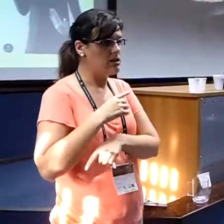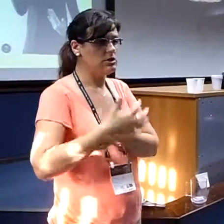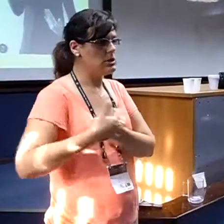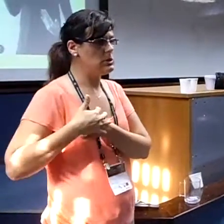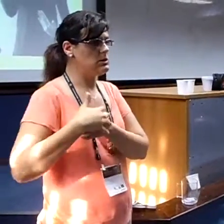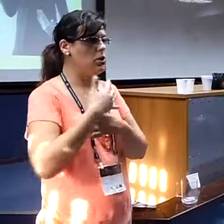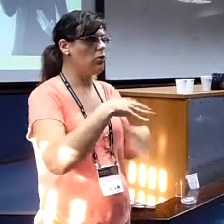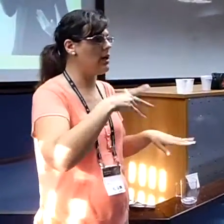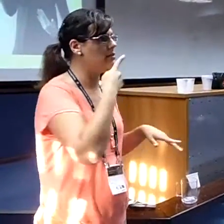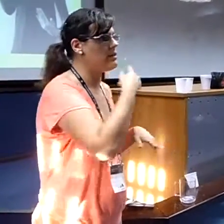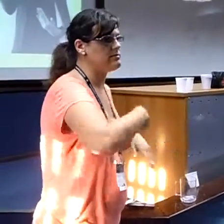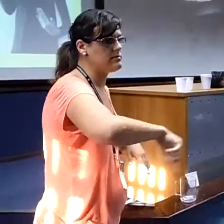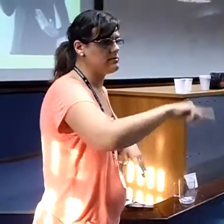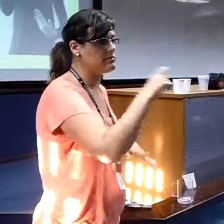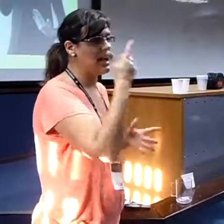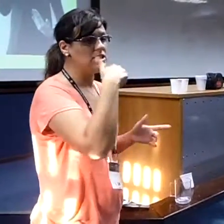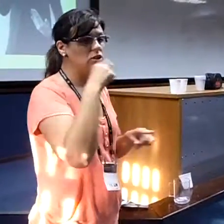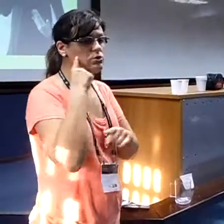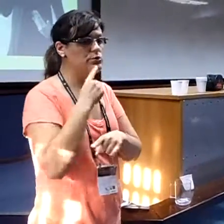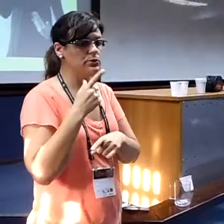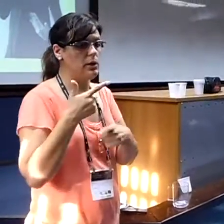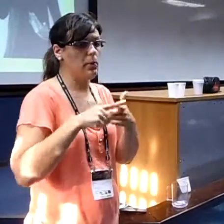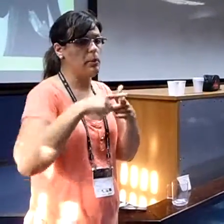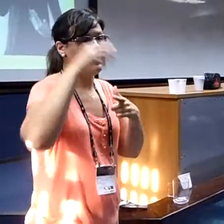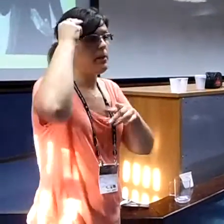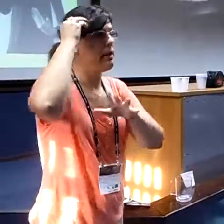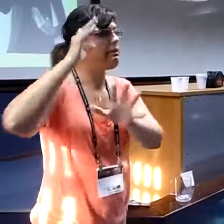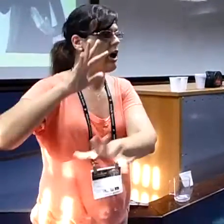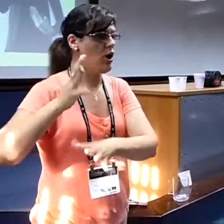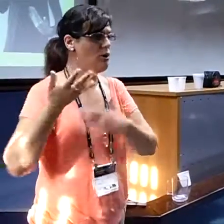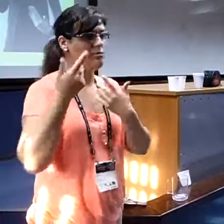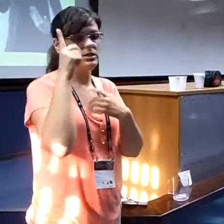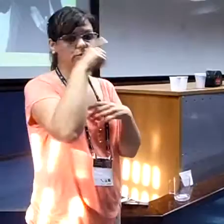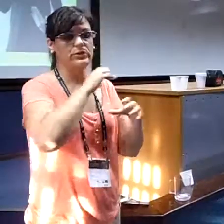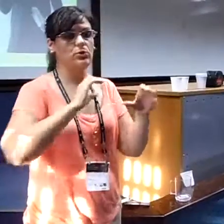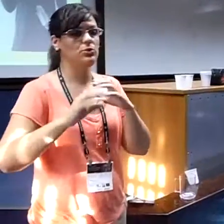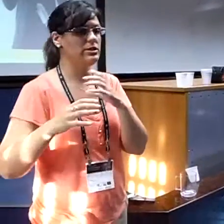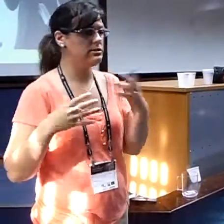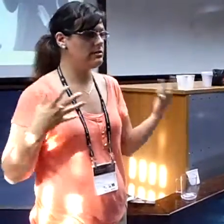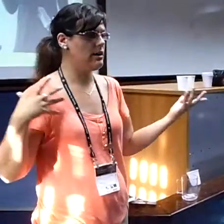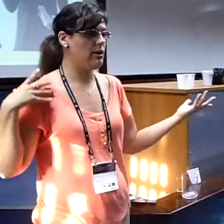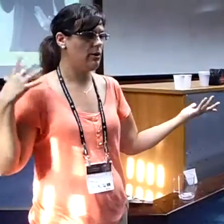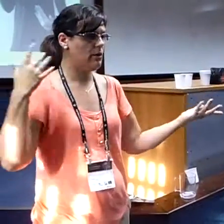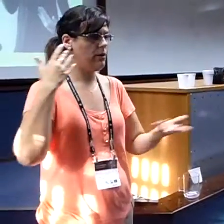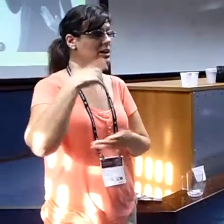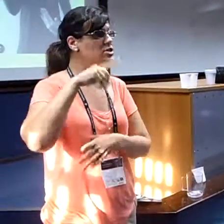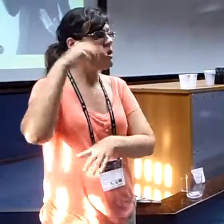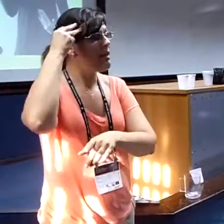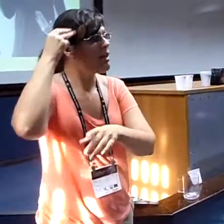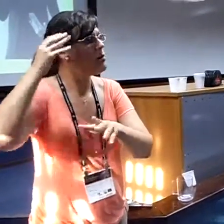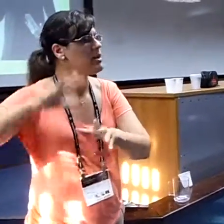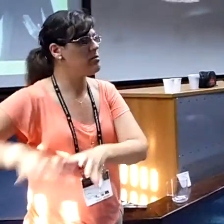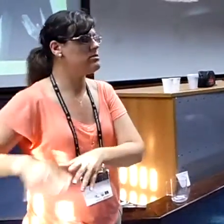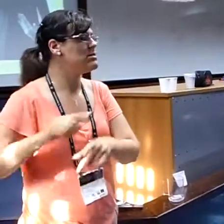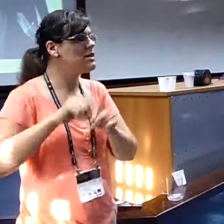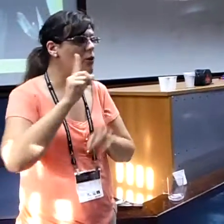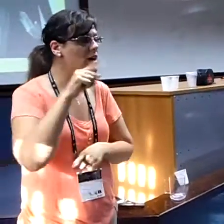os filhos, né, não queriam mostrar que era surdo, achavam que tinha uma deficiência intelectual, né,